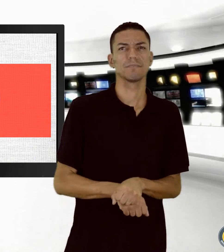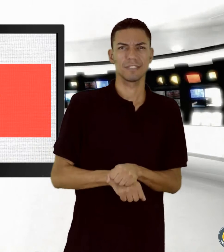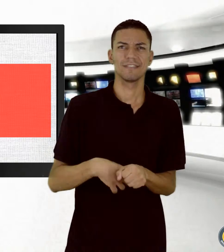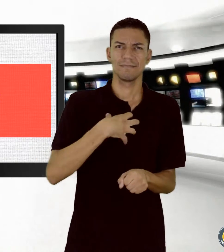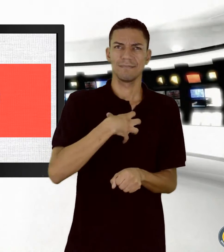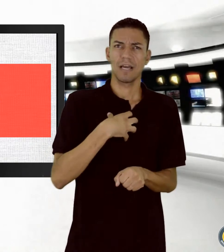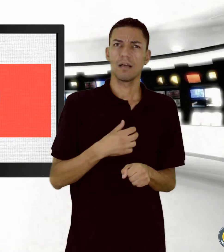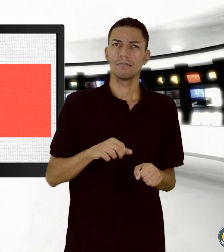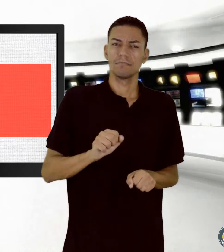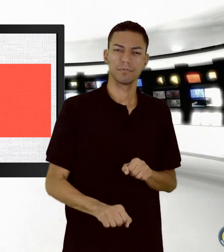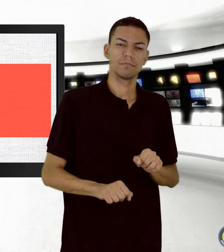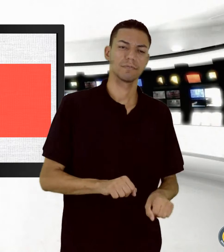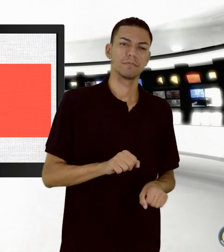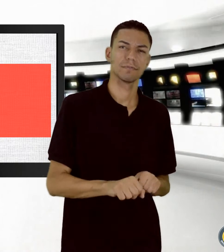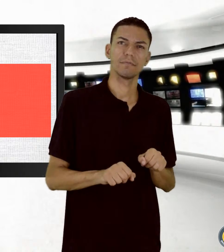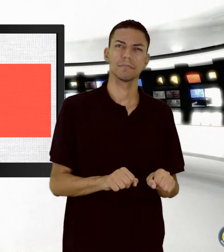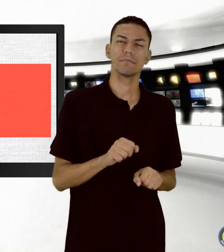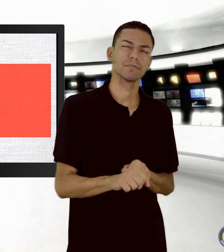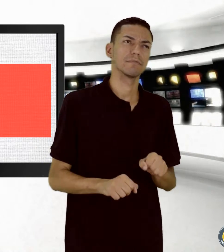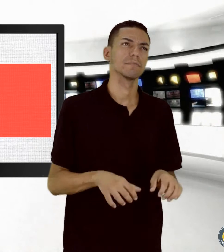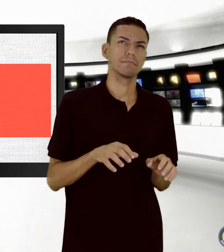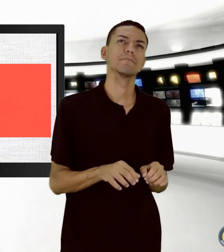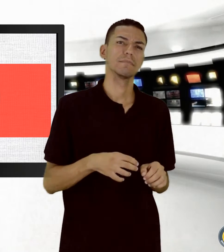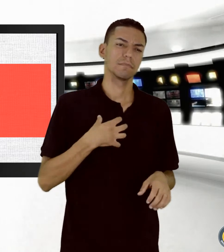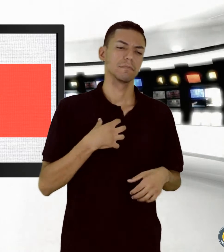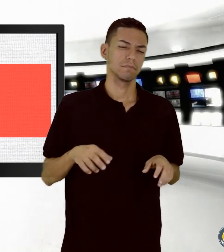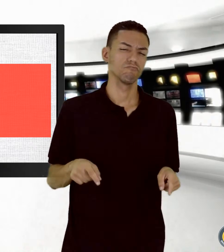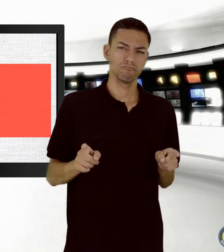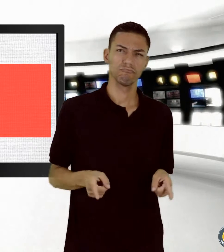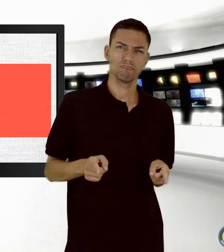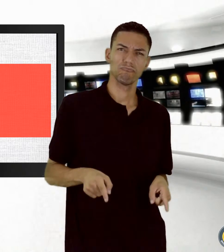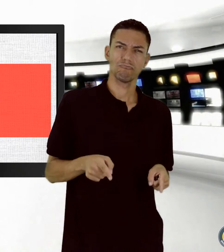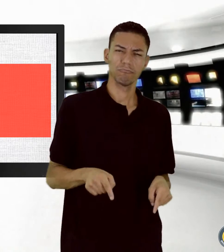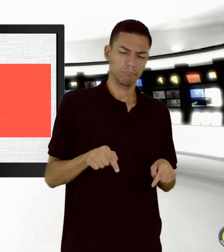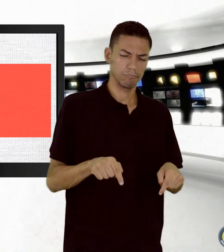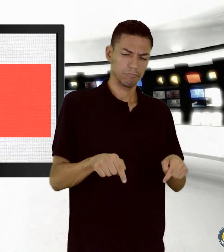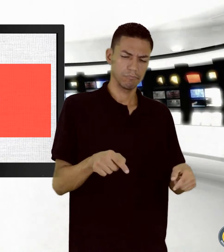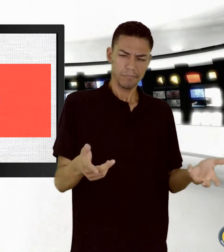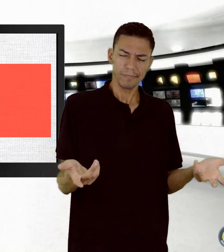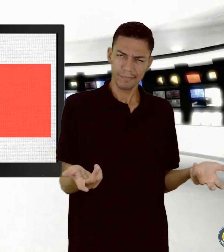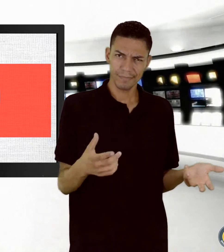e relaxamentos que facilitam a perspecção do próprio corpo, noção da lateralidade e manutenção do equilíbrio.